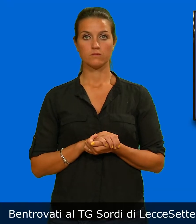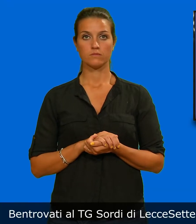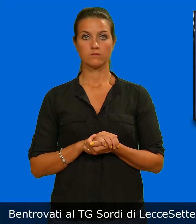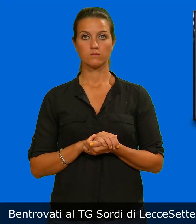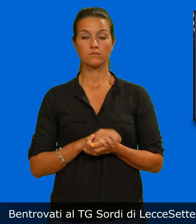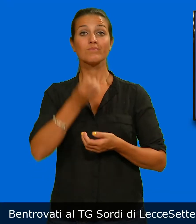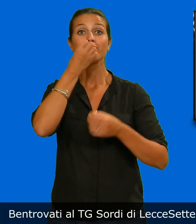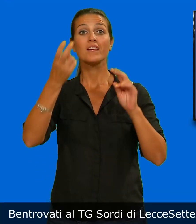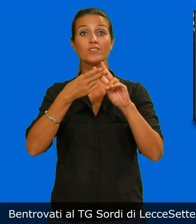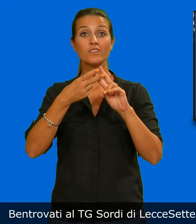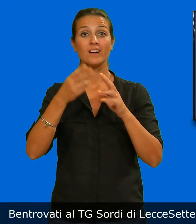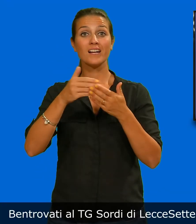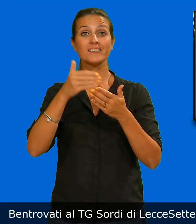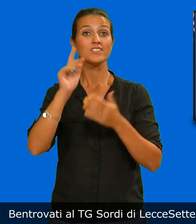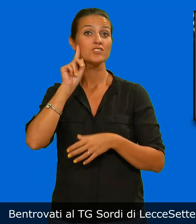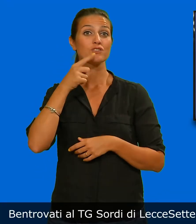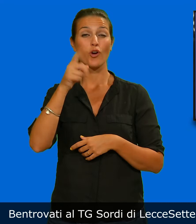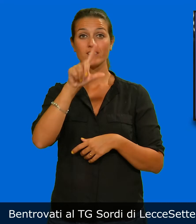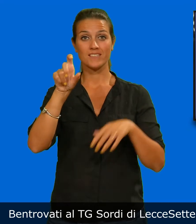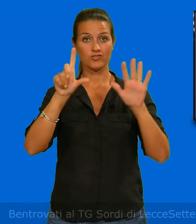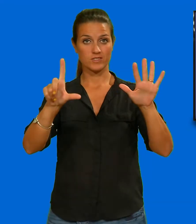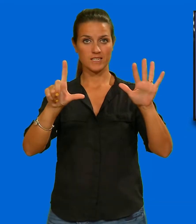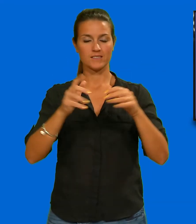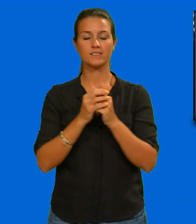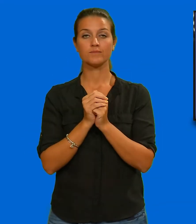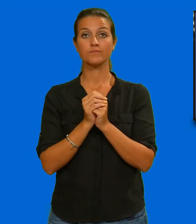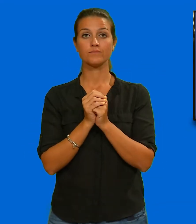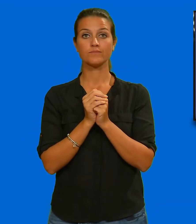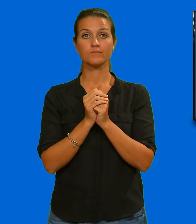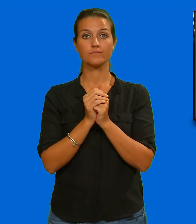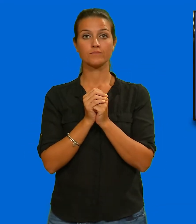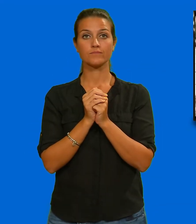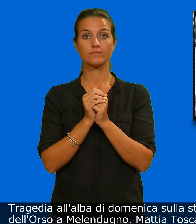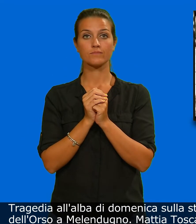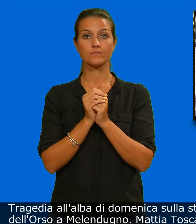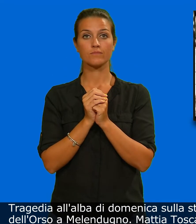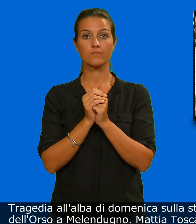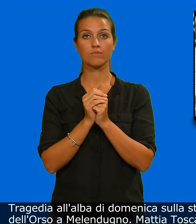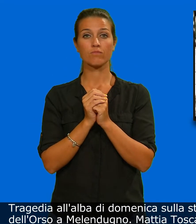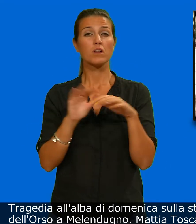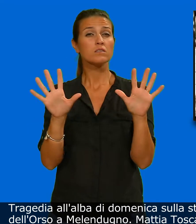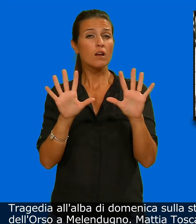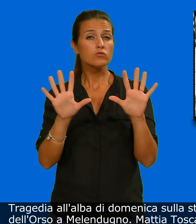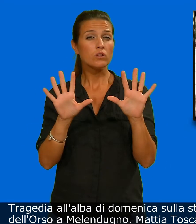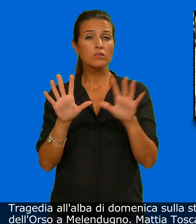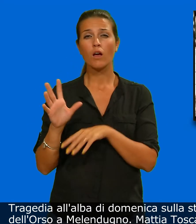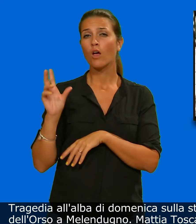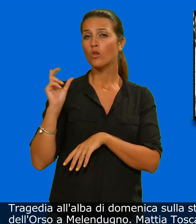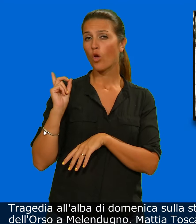bentrovati al tg sordi di lecce 7 tragedia all'alba di domenica sulla